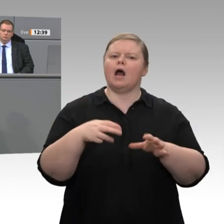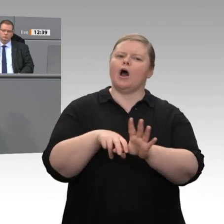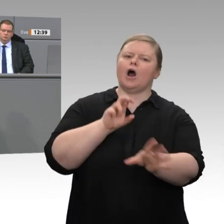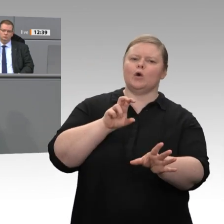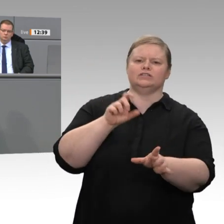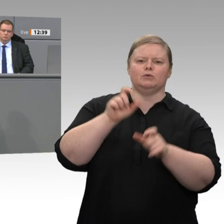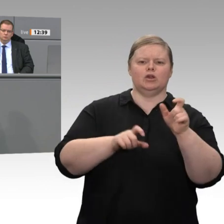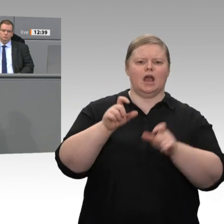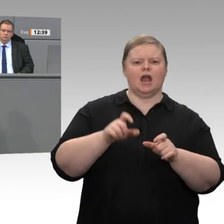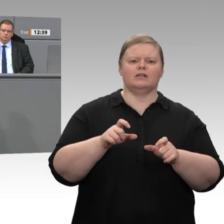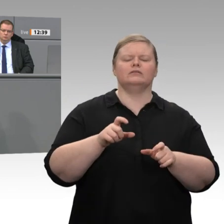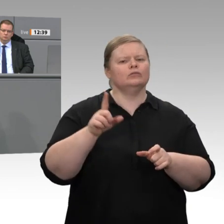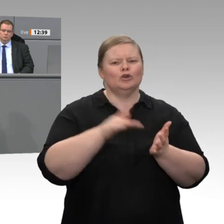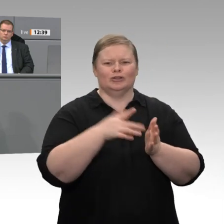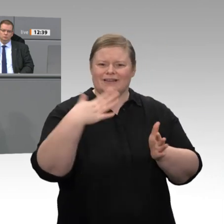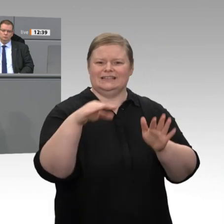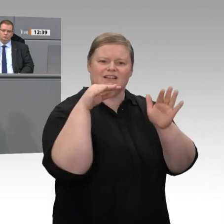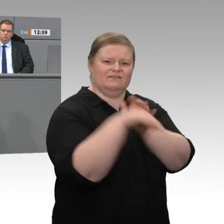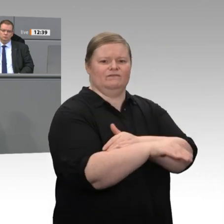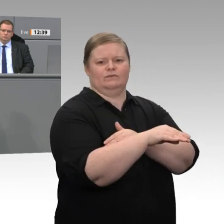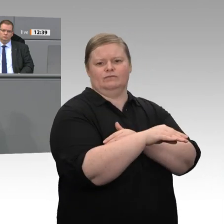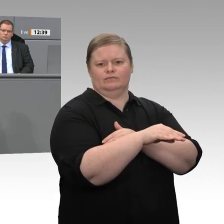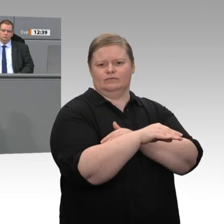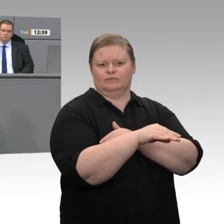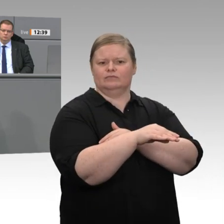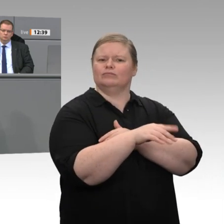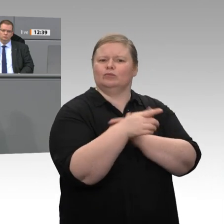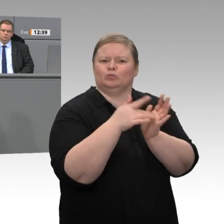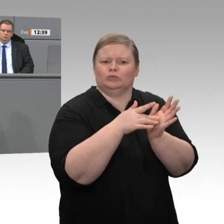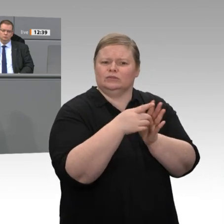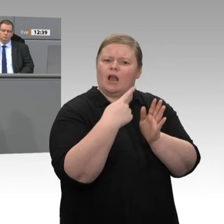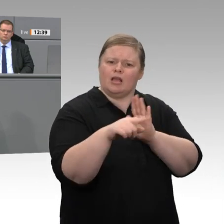Deutschland. Was sie damals tun mussten, sind in andere Länder gegangen und haben durch den Erwerb der